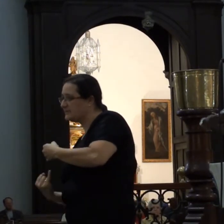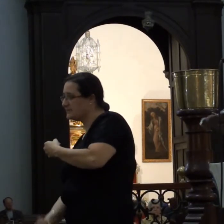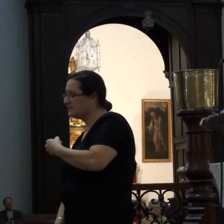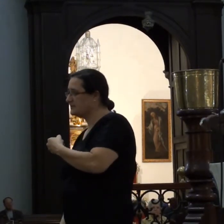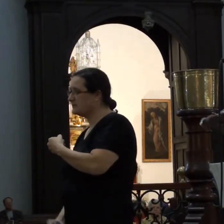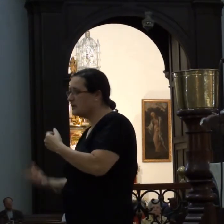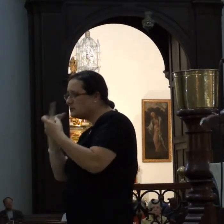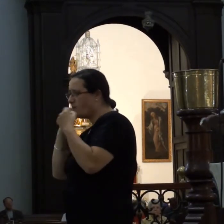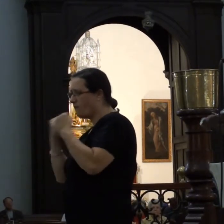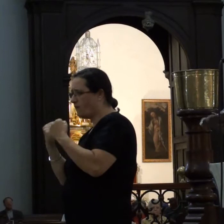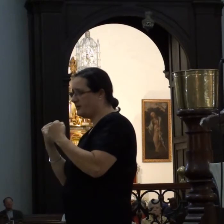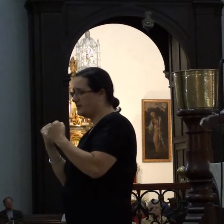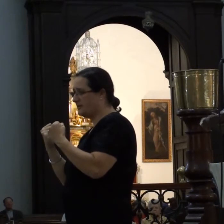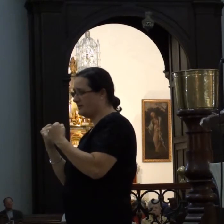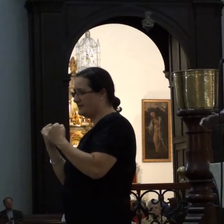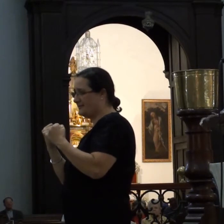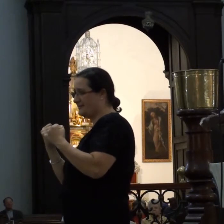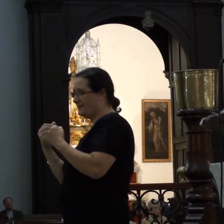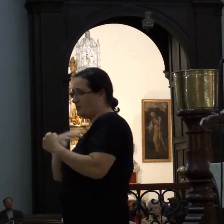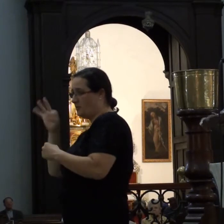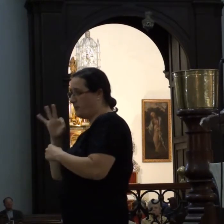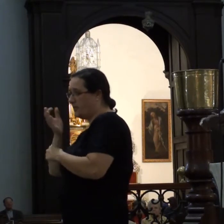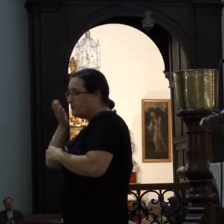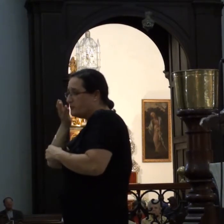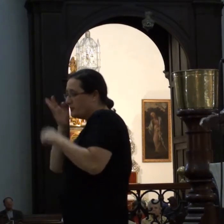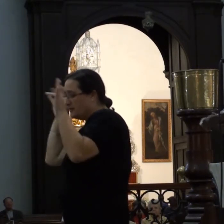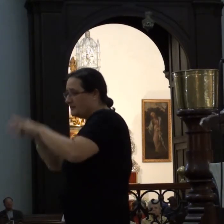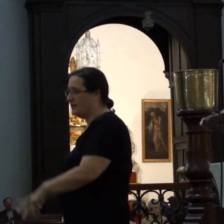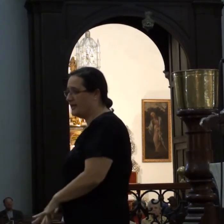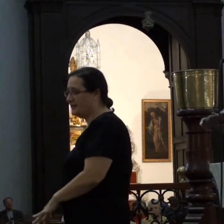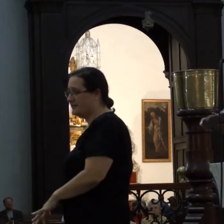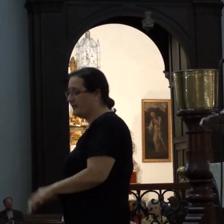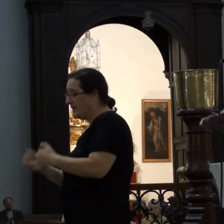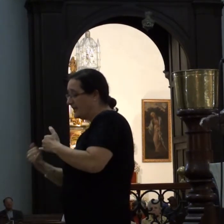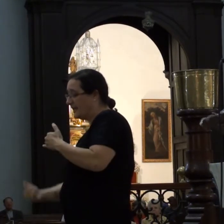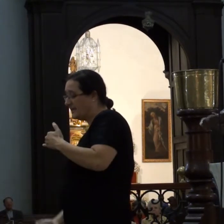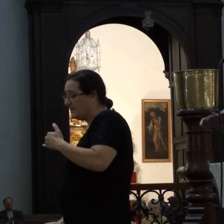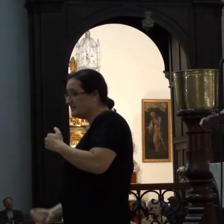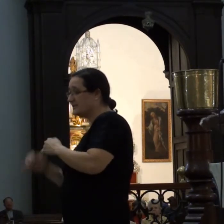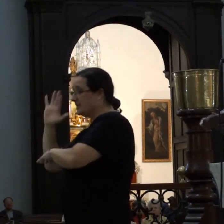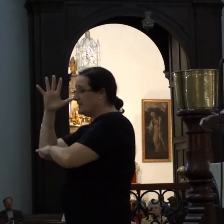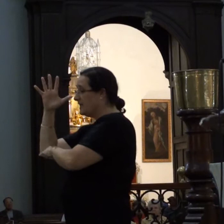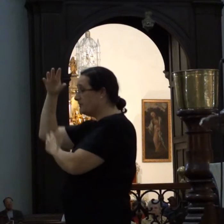deja circular las águila raíces y copa han de tener la misma